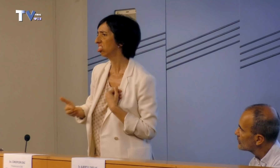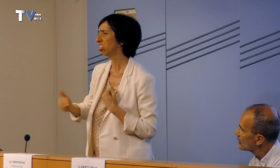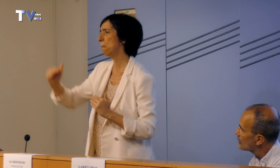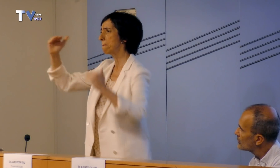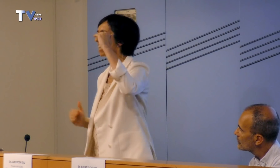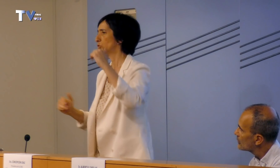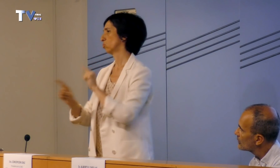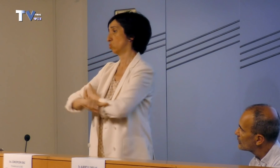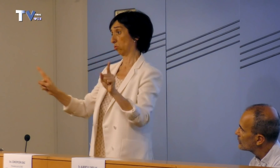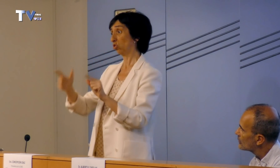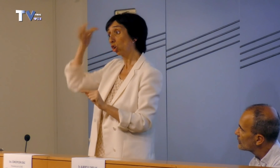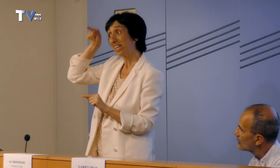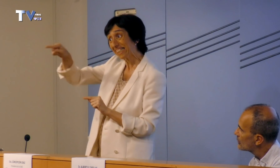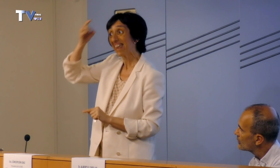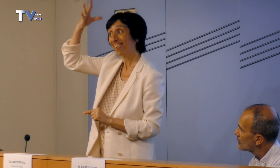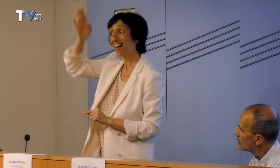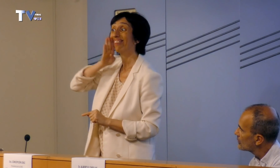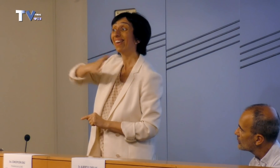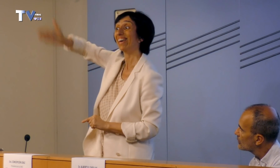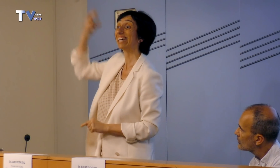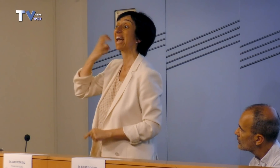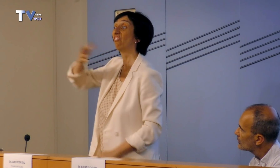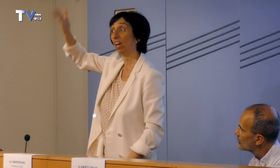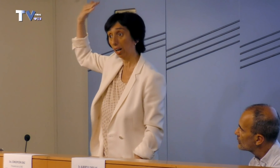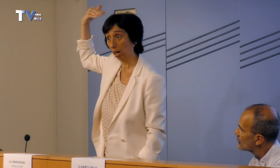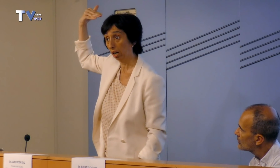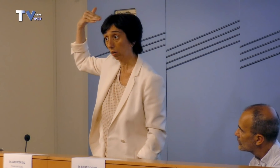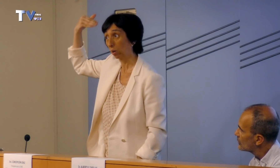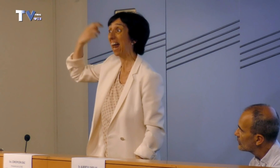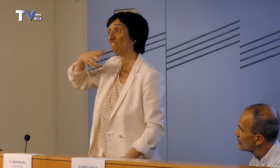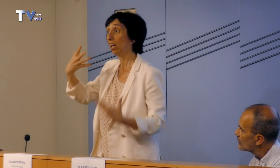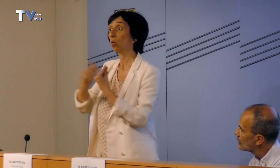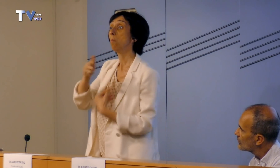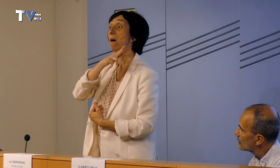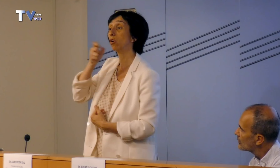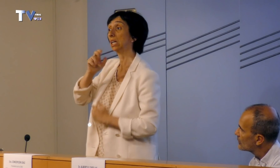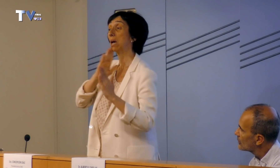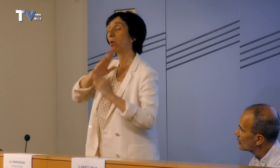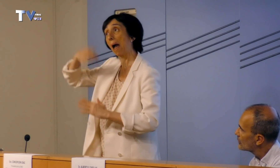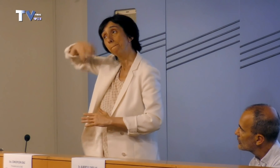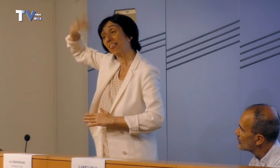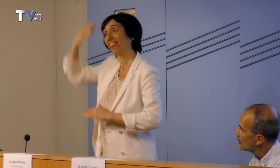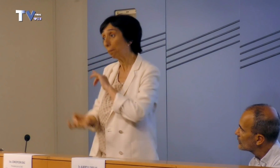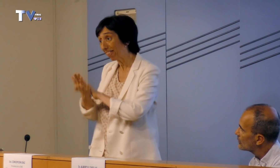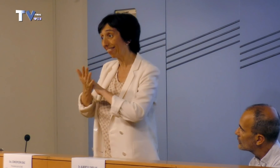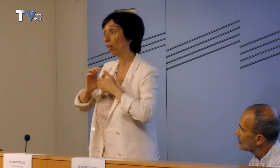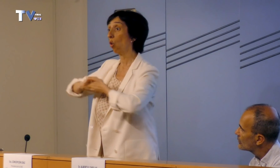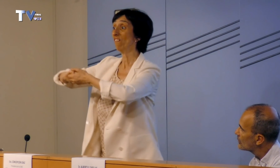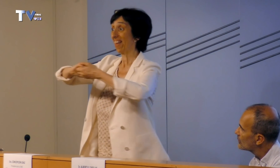vida digna, que no se sentin inferiors. I aquesta idea, jo venia de Calafell, aquesta idea amb el senyor Juan Luis